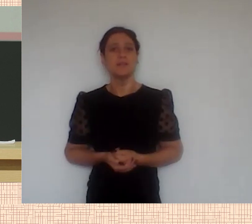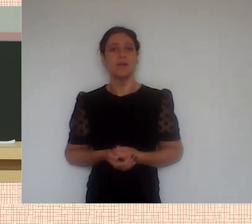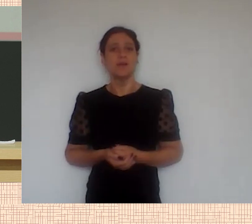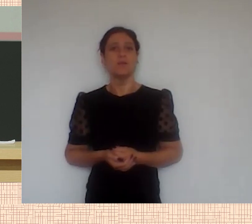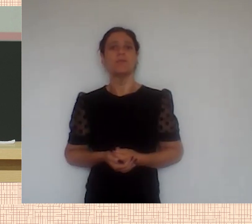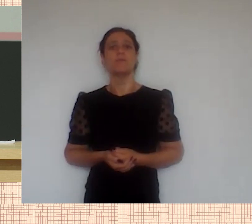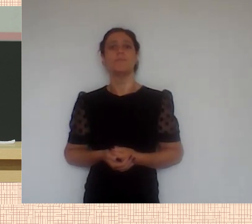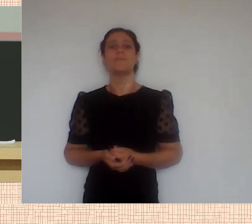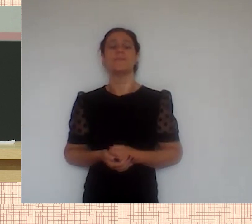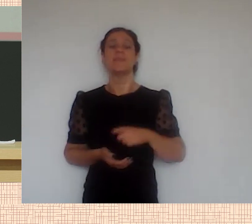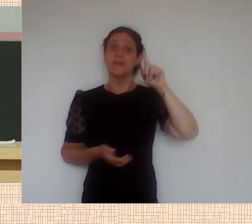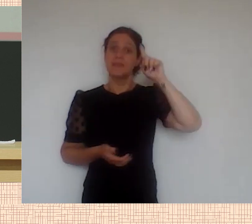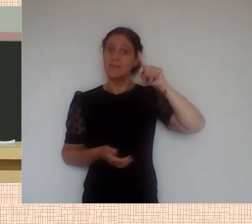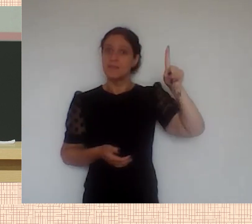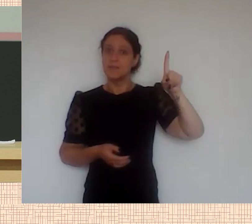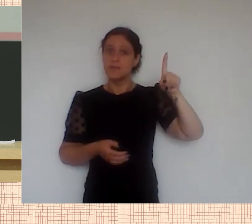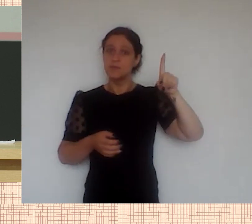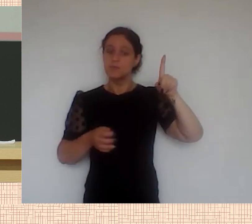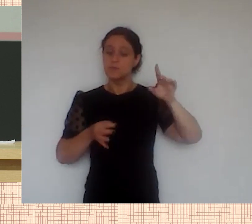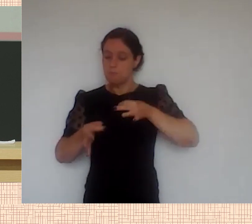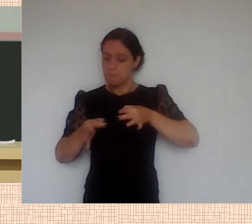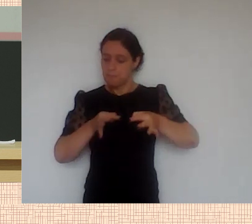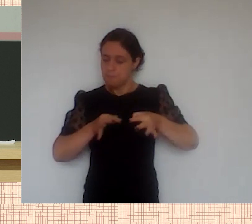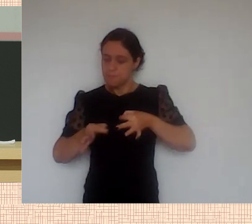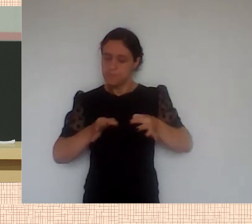É Deus quem dá a direção.